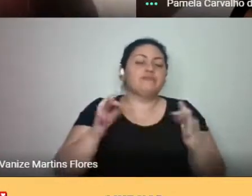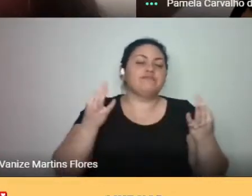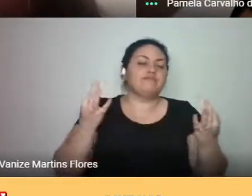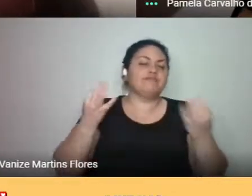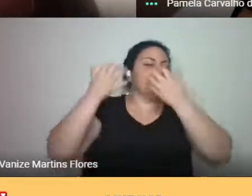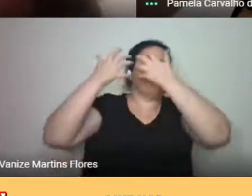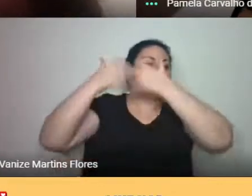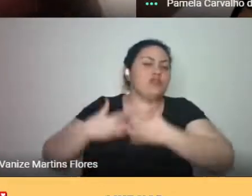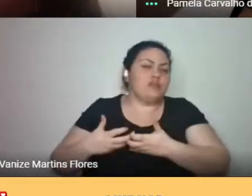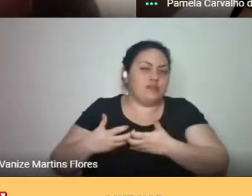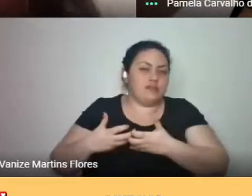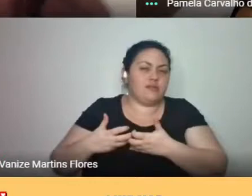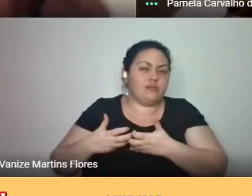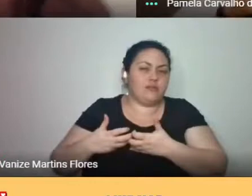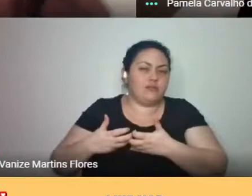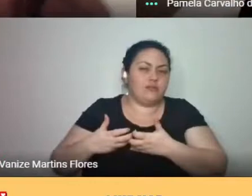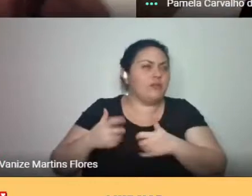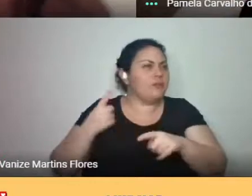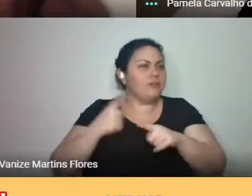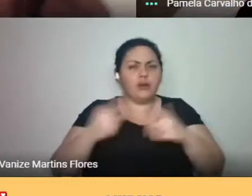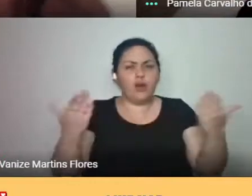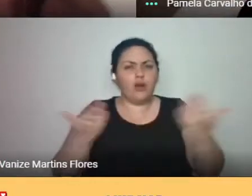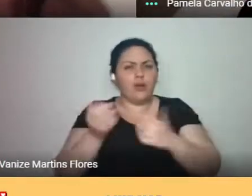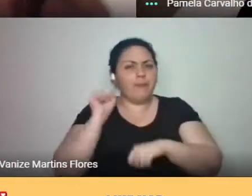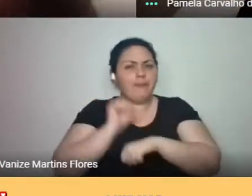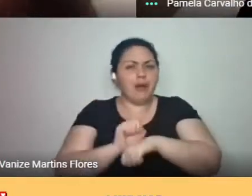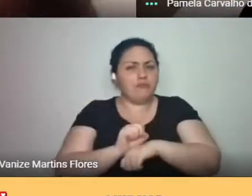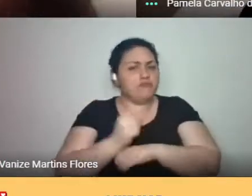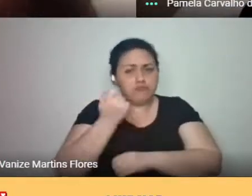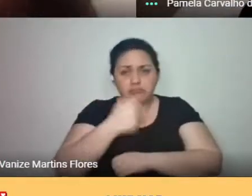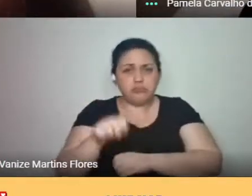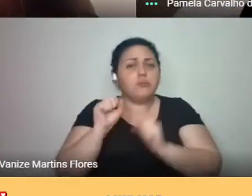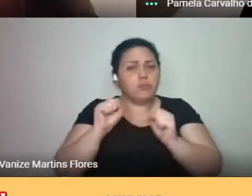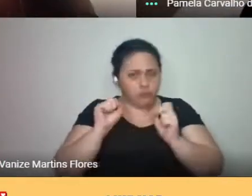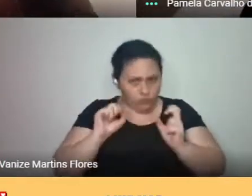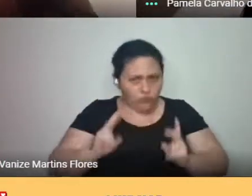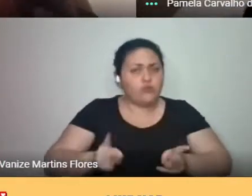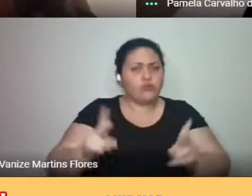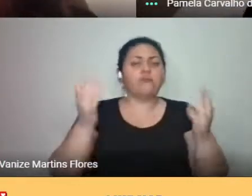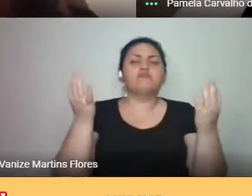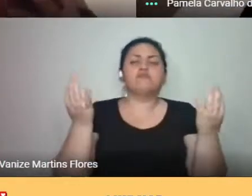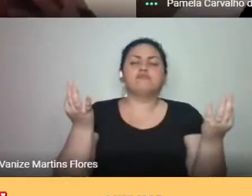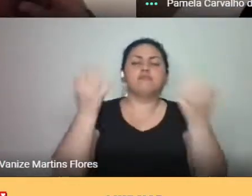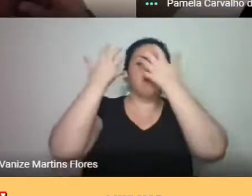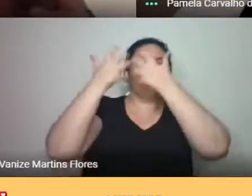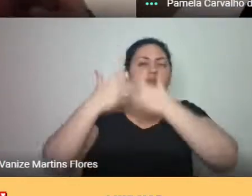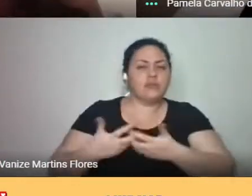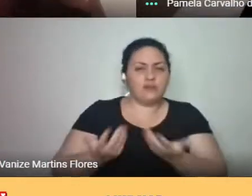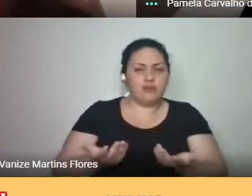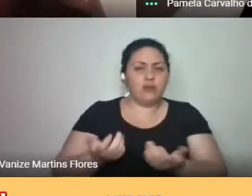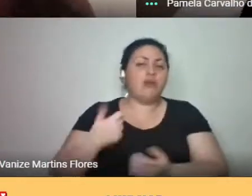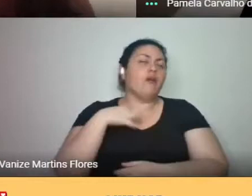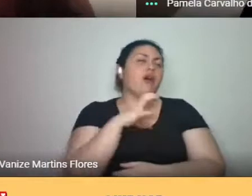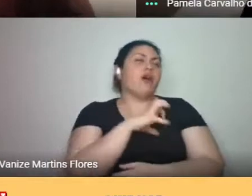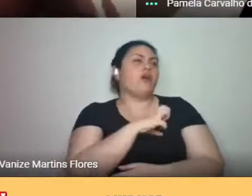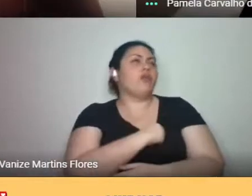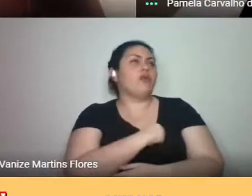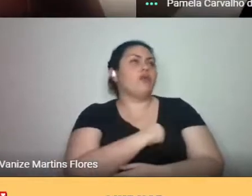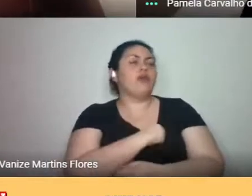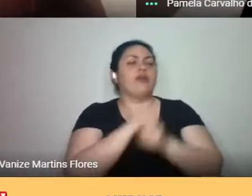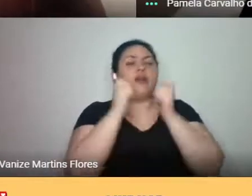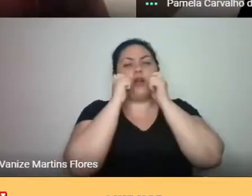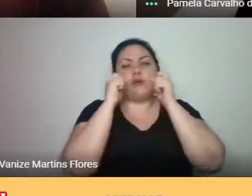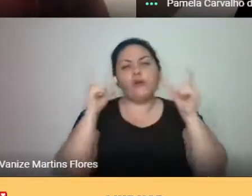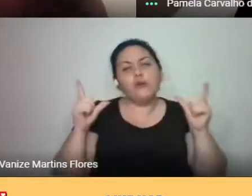nesse momento preciso parar? Não preciso parar, né? Eu adorava acordar e aguar